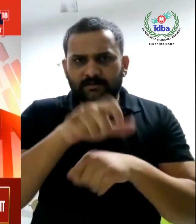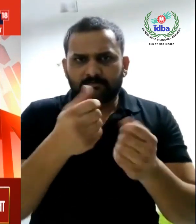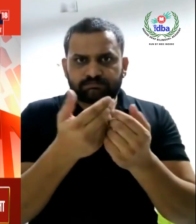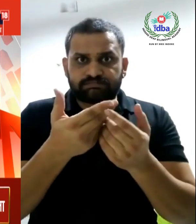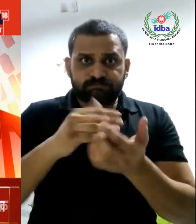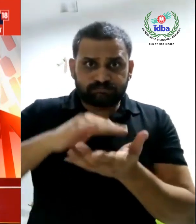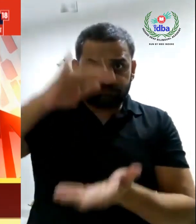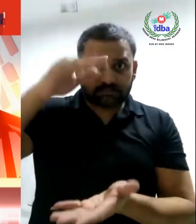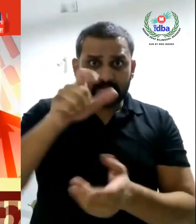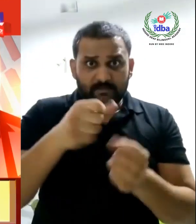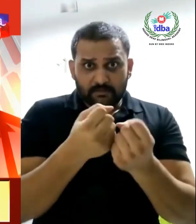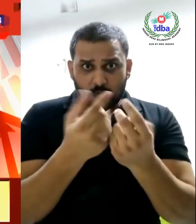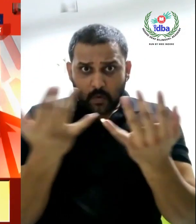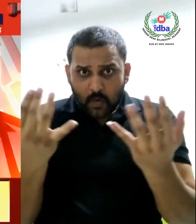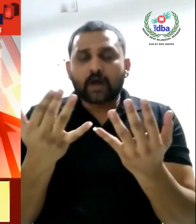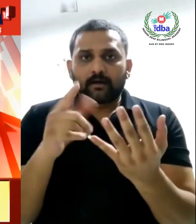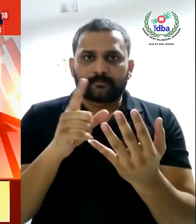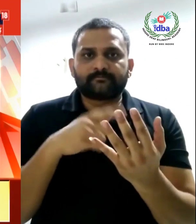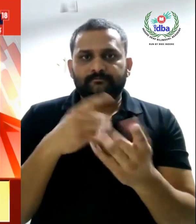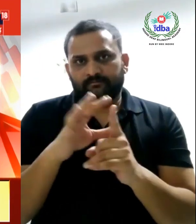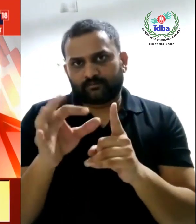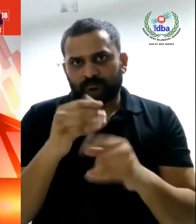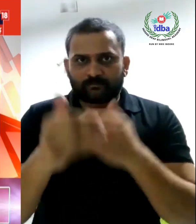पर प्रभावशील किया गया है।